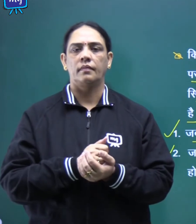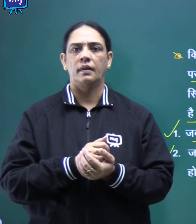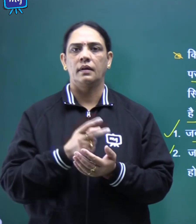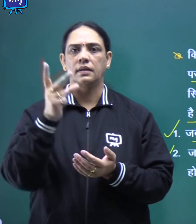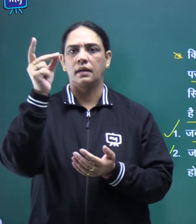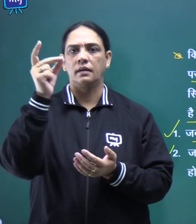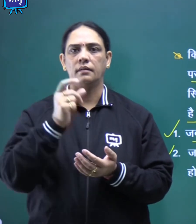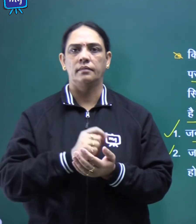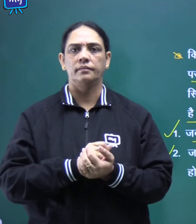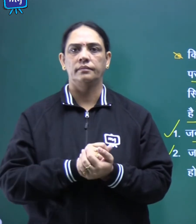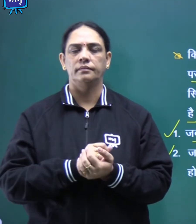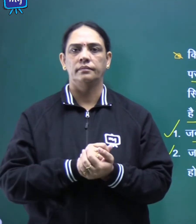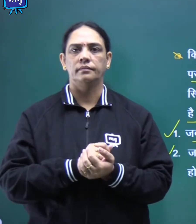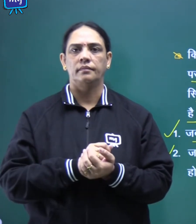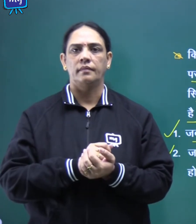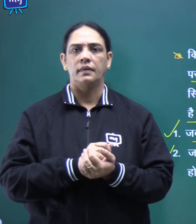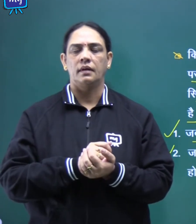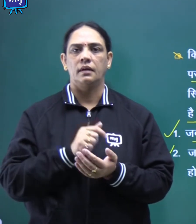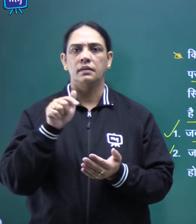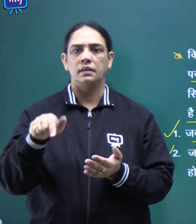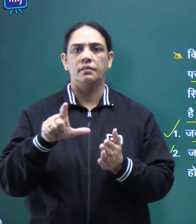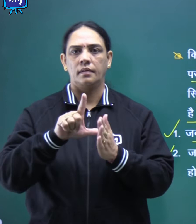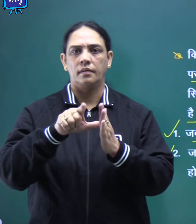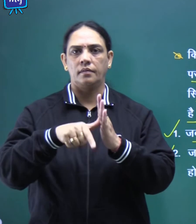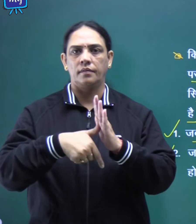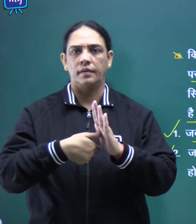सेकंड, जब वृत्त का